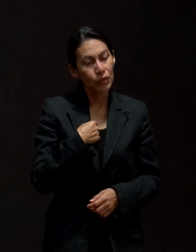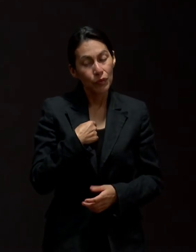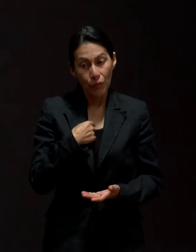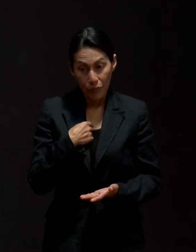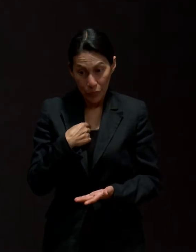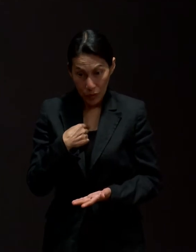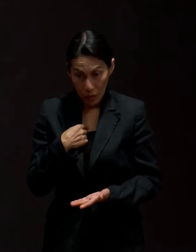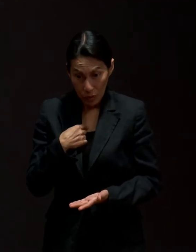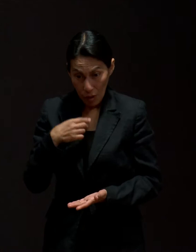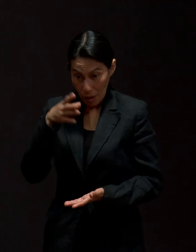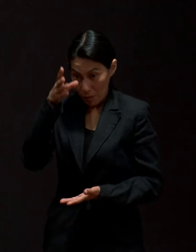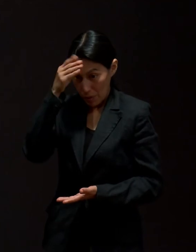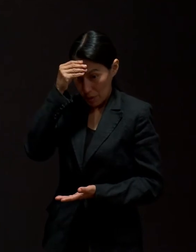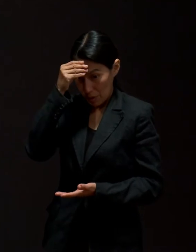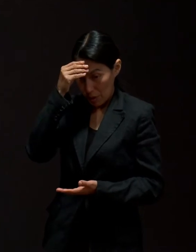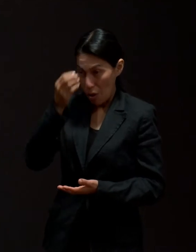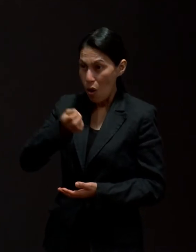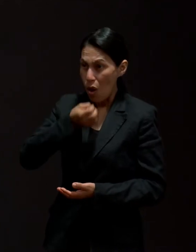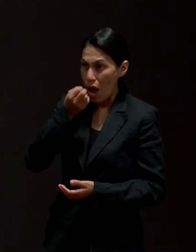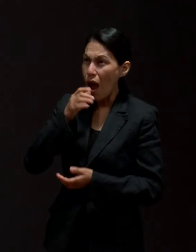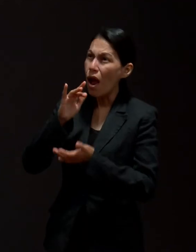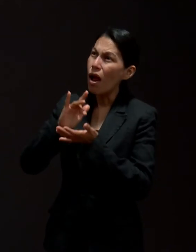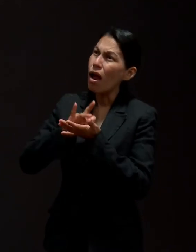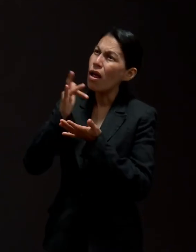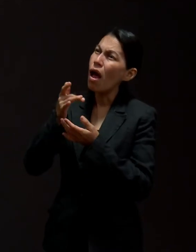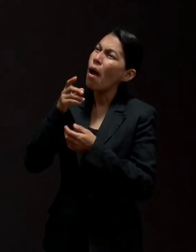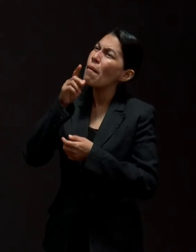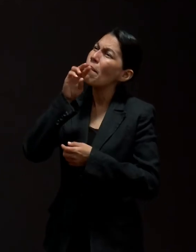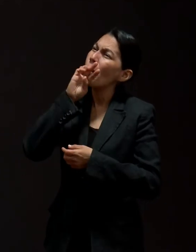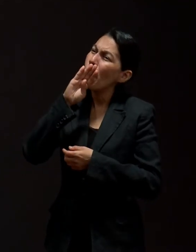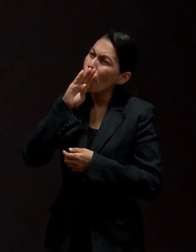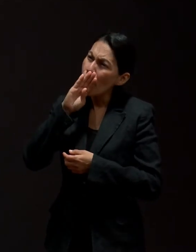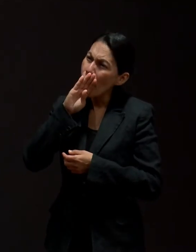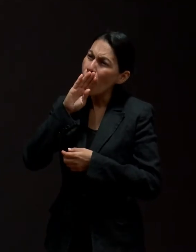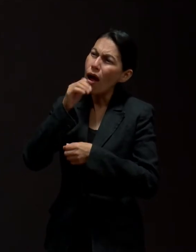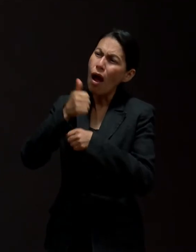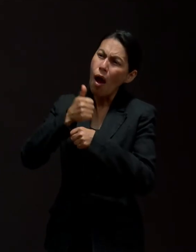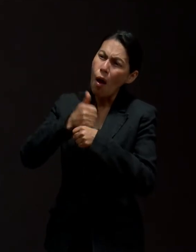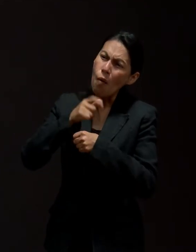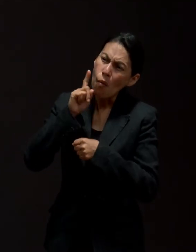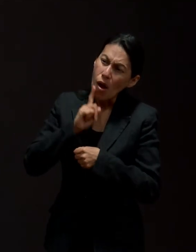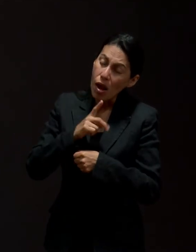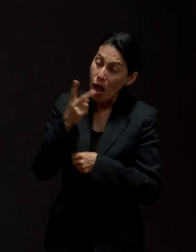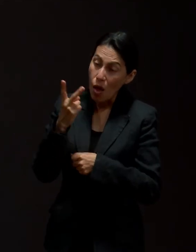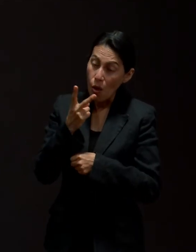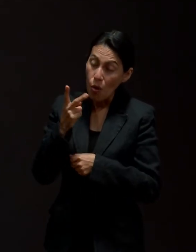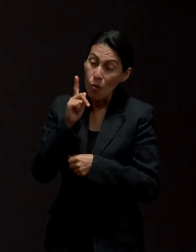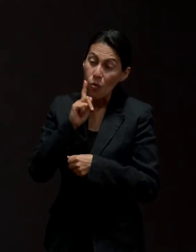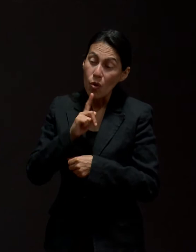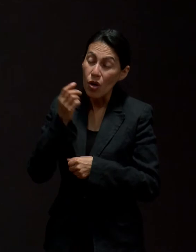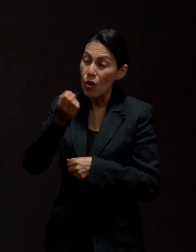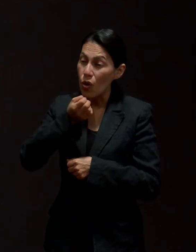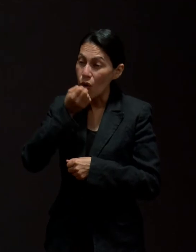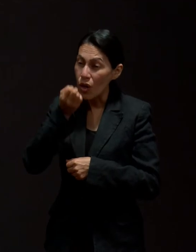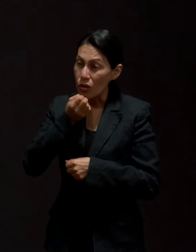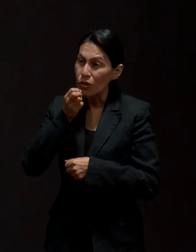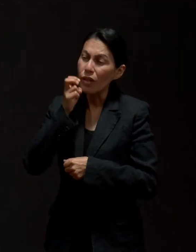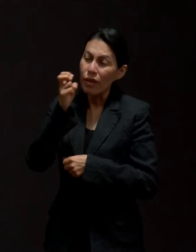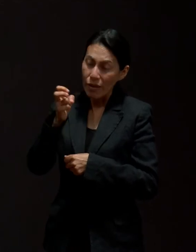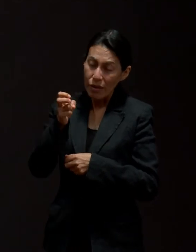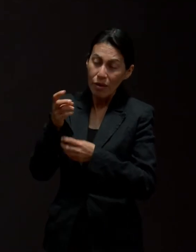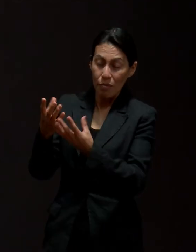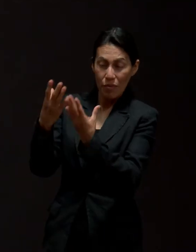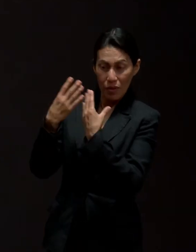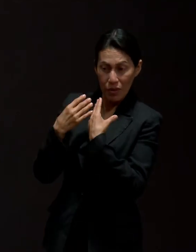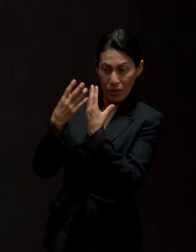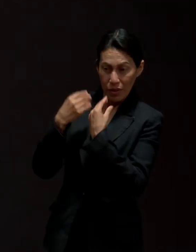Yo aprendí a orar a través de mi madre y mi abuela. Las dos fueron